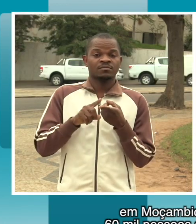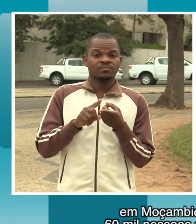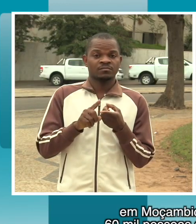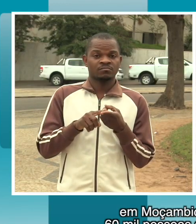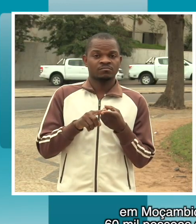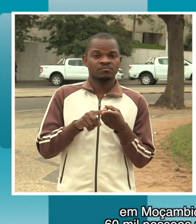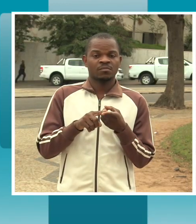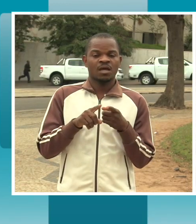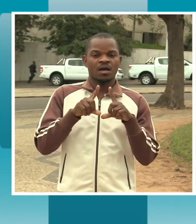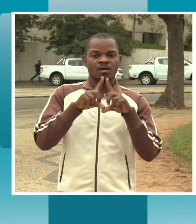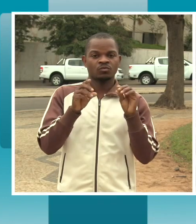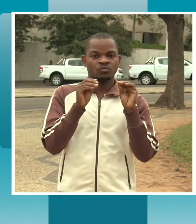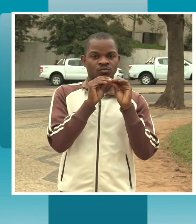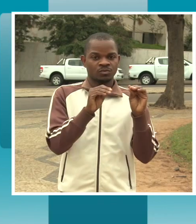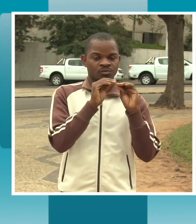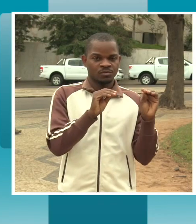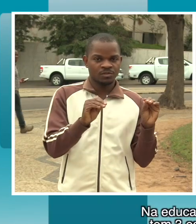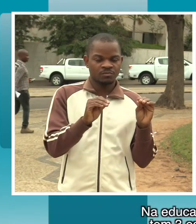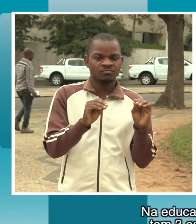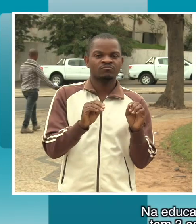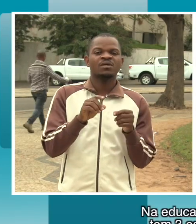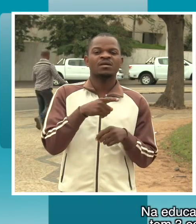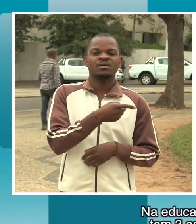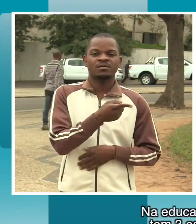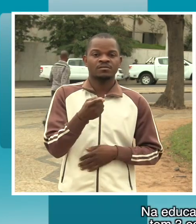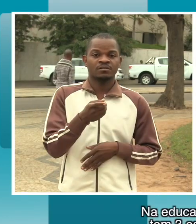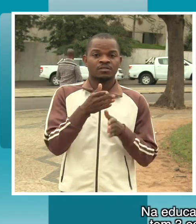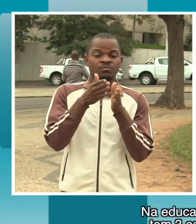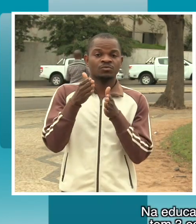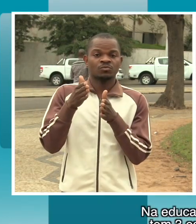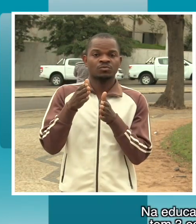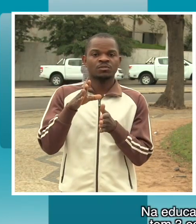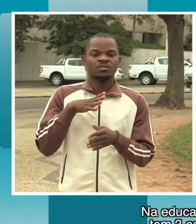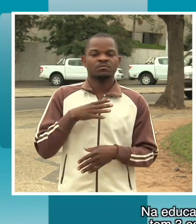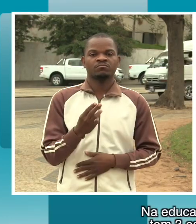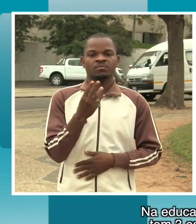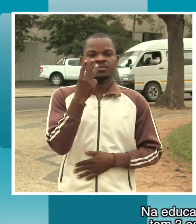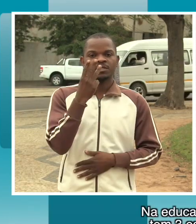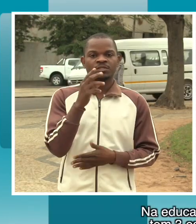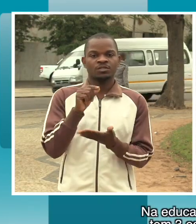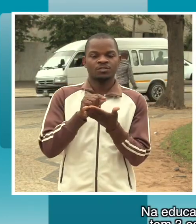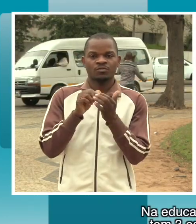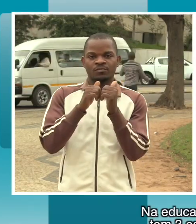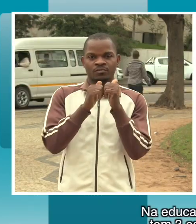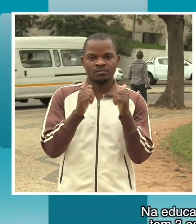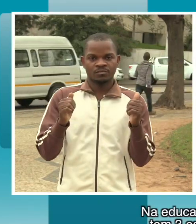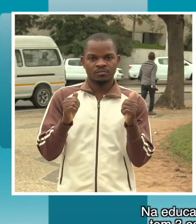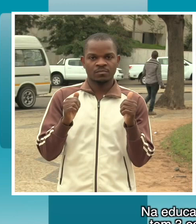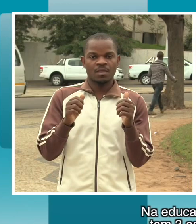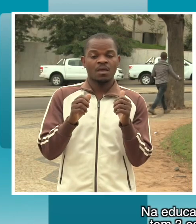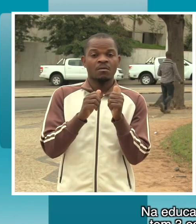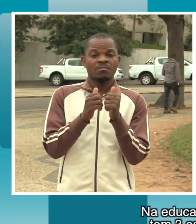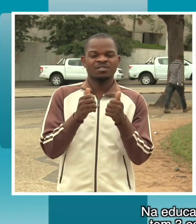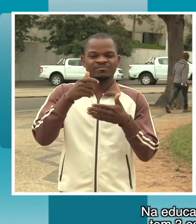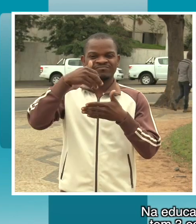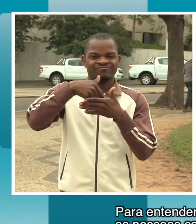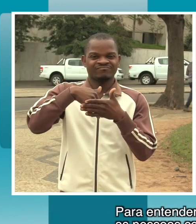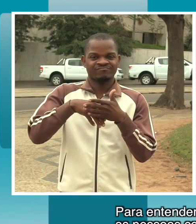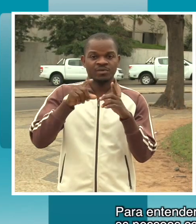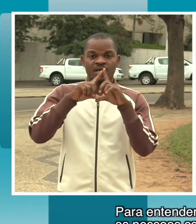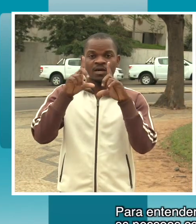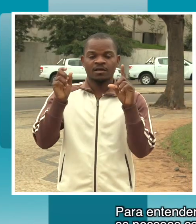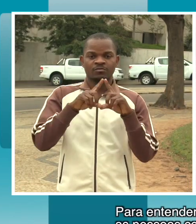auditiva. Na educação, por exemplo, tem três escolas especiais para